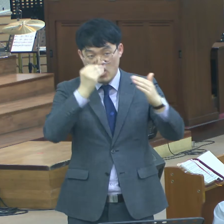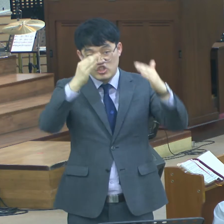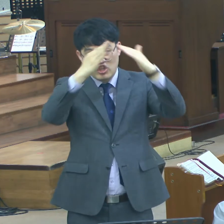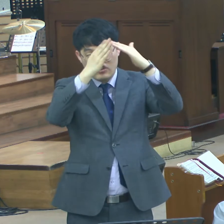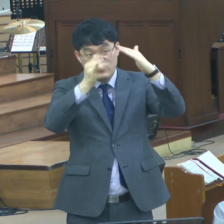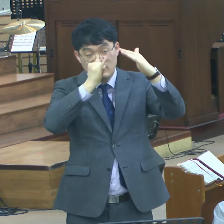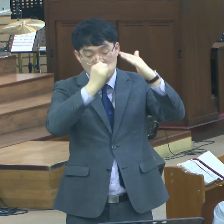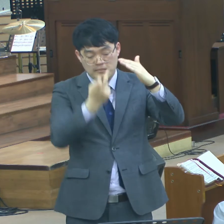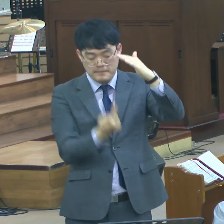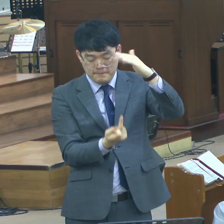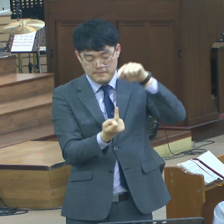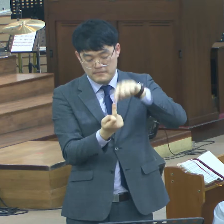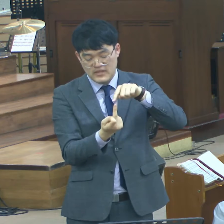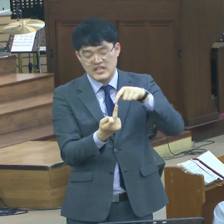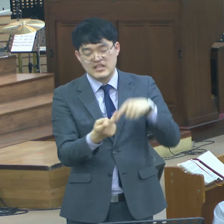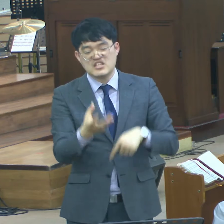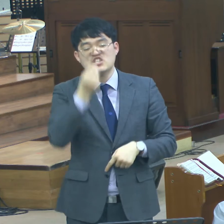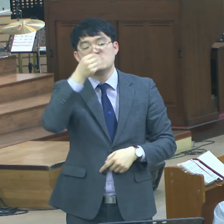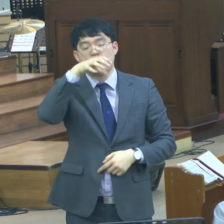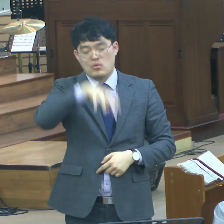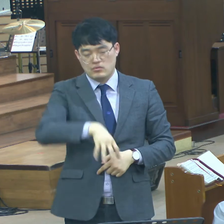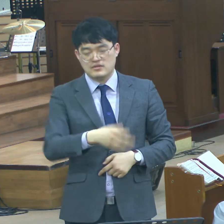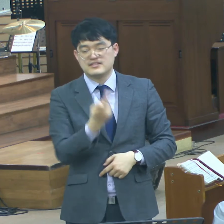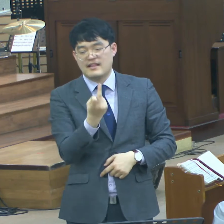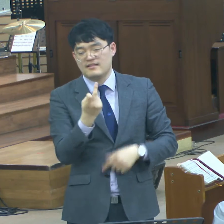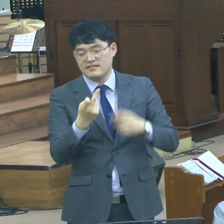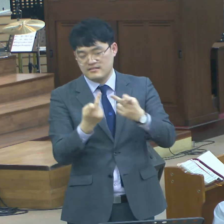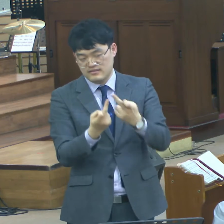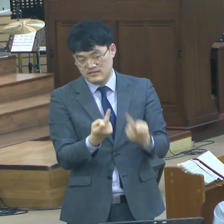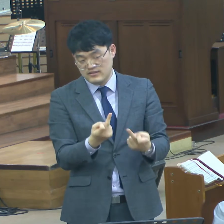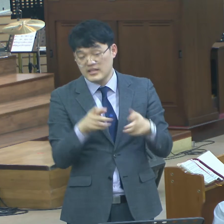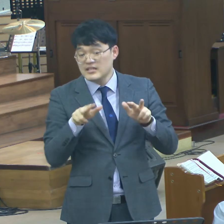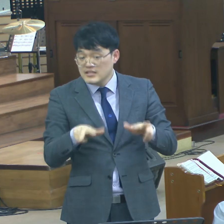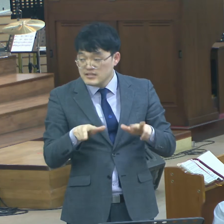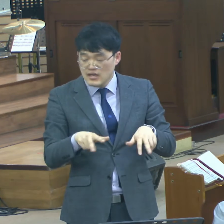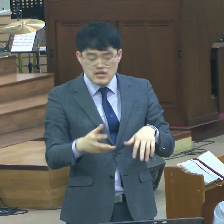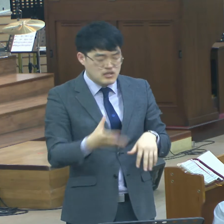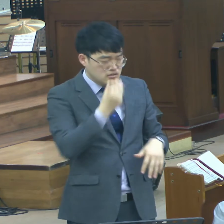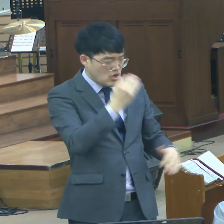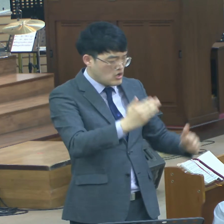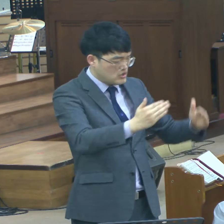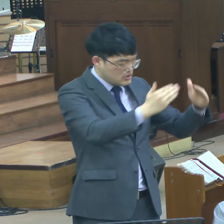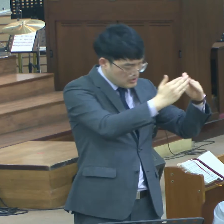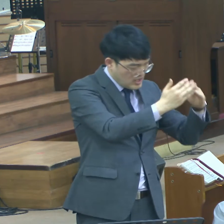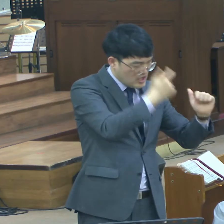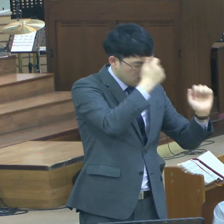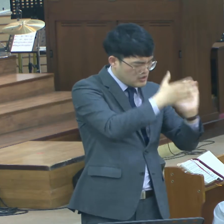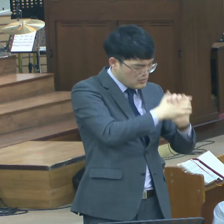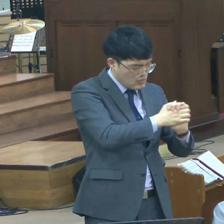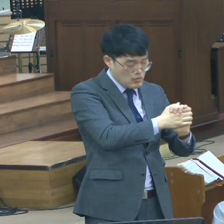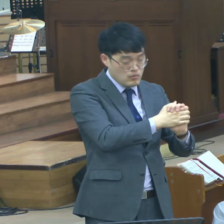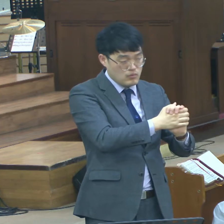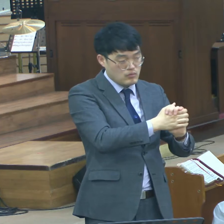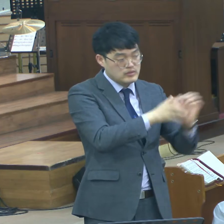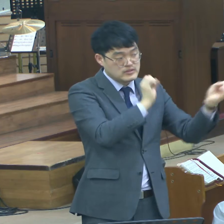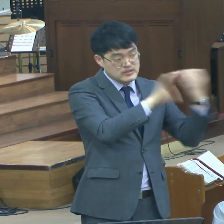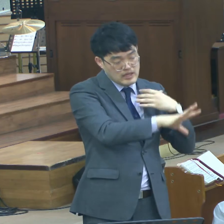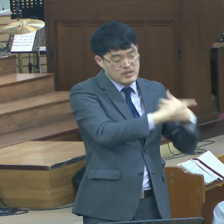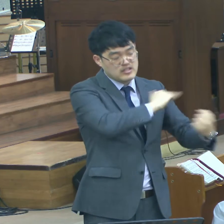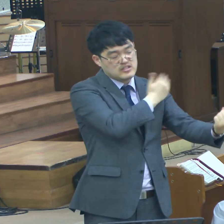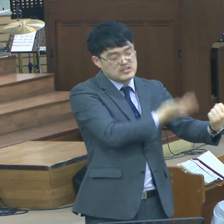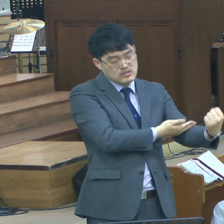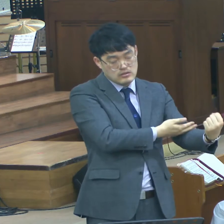더 이상 기도의 효력이 산에 세워지 성전에 있지 않고 이제는 기도하면 되는